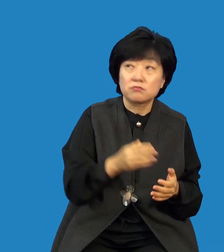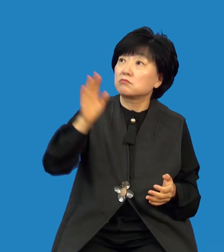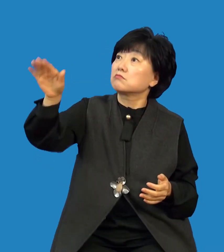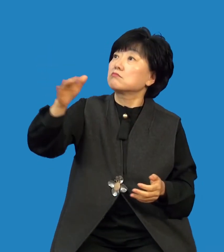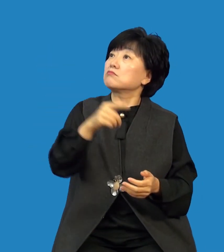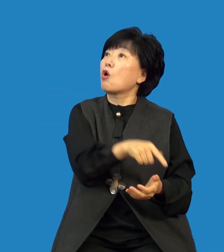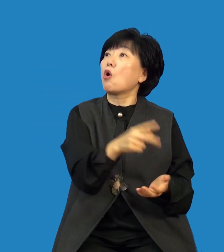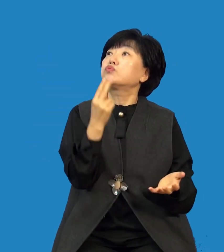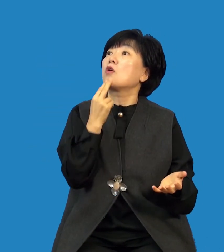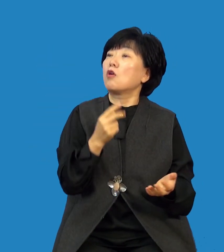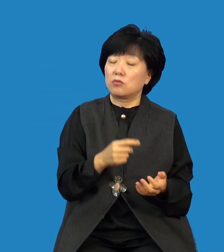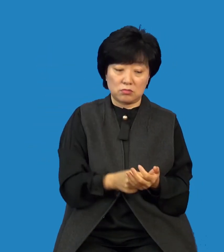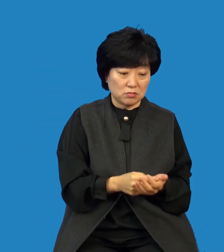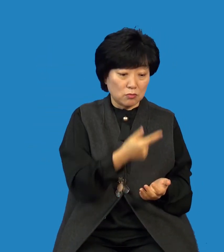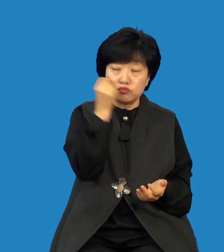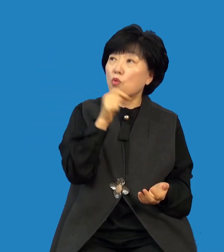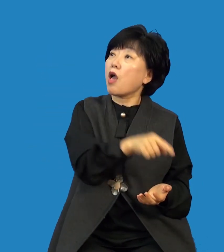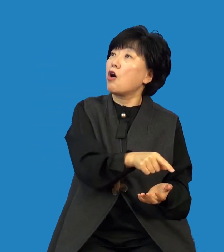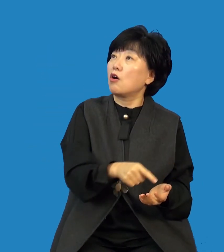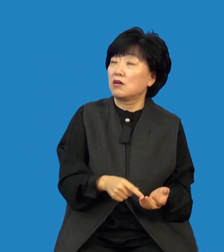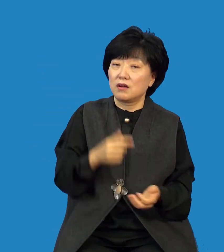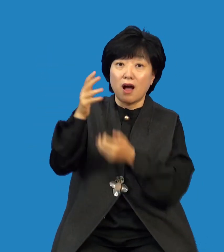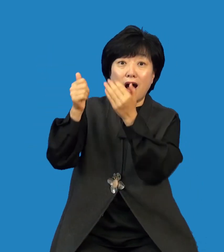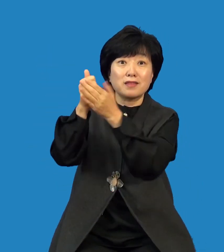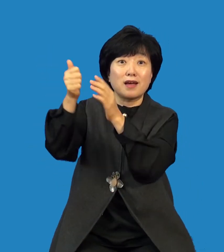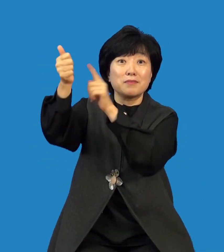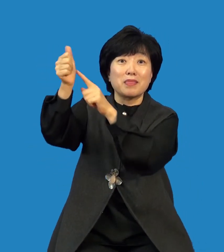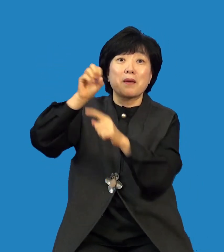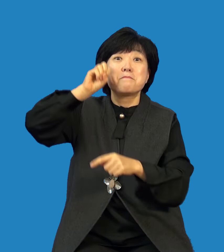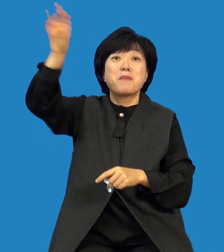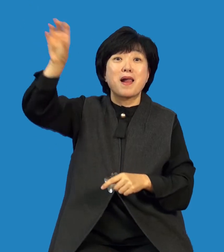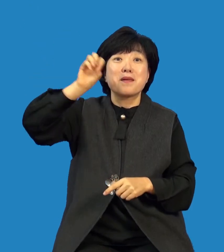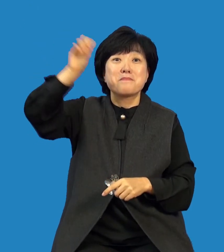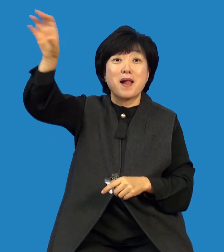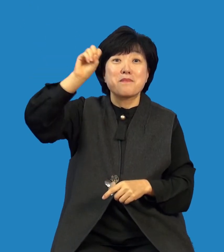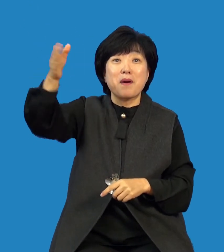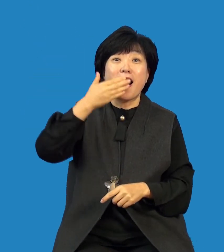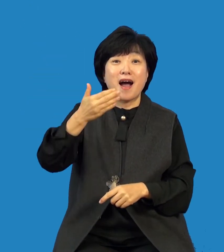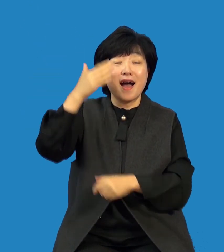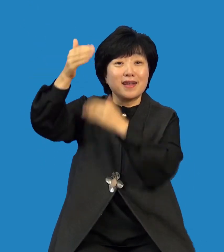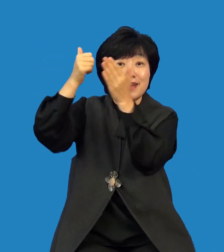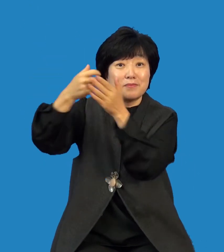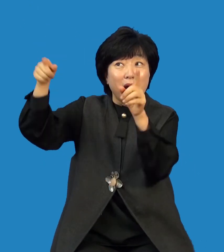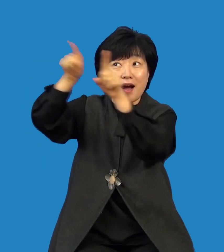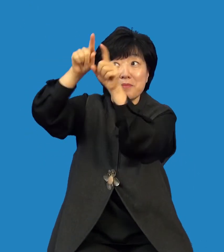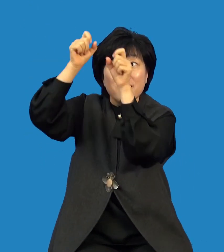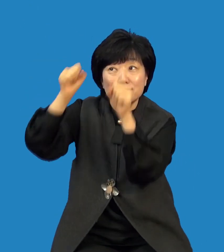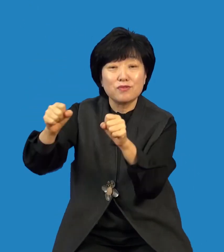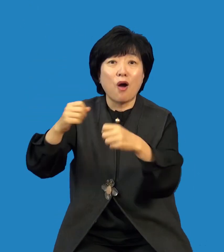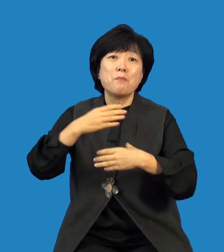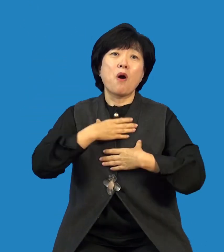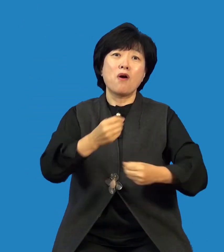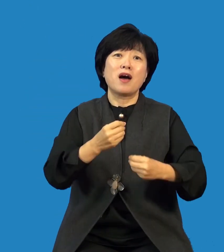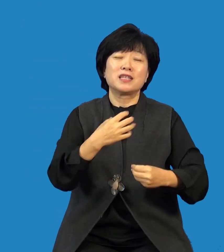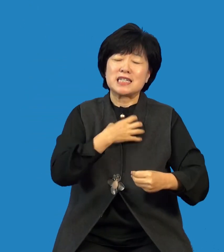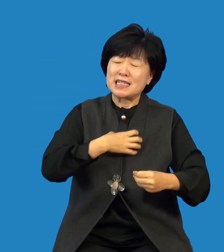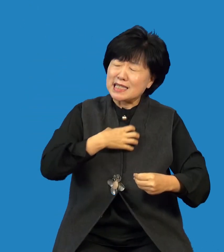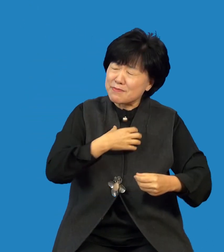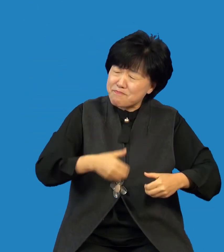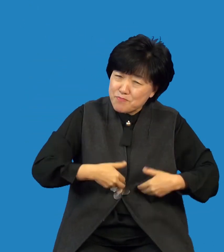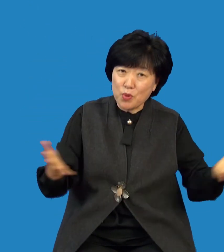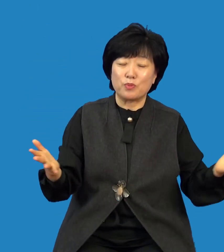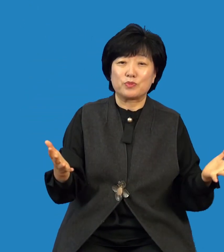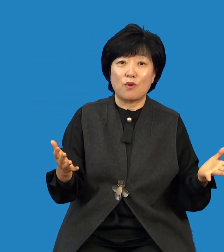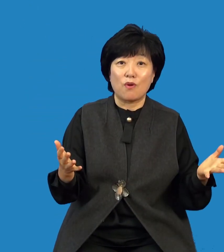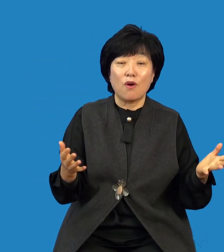때문에 이들에겐 인생의 무게, 또 마음 가운데 두려움, 근심 있을 이유가 없었다는 거예요. 그런데 에덴 동산을 떠나면서 하나님과